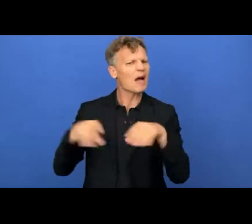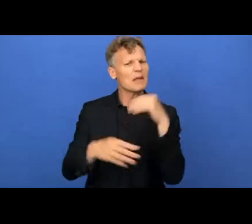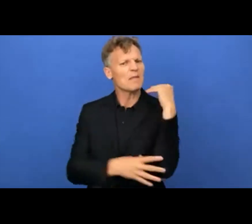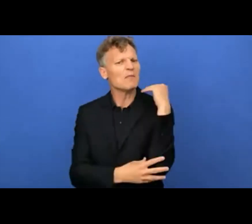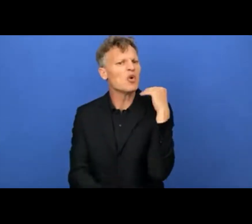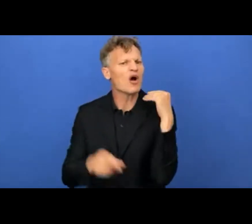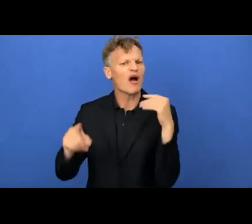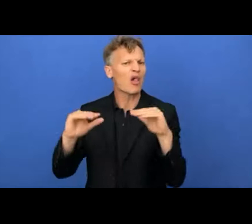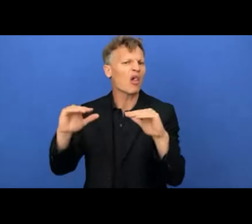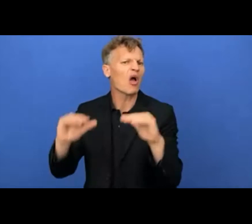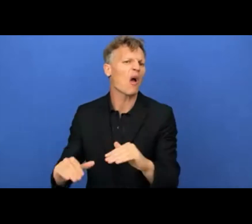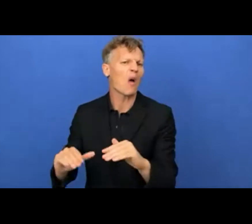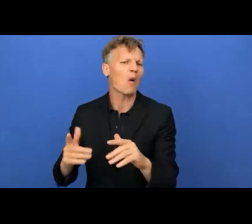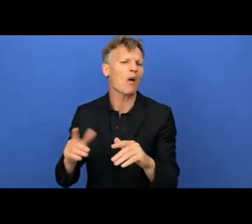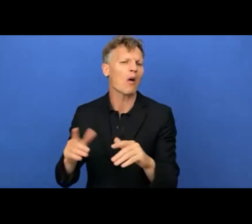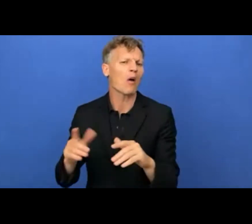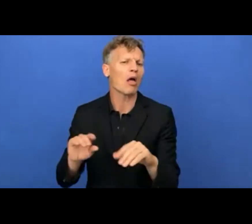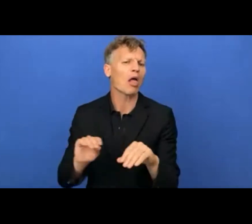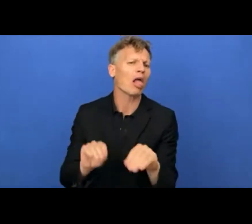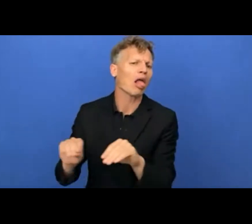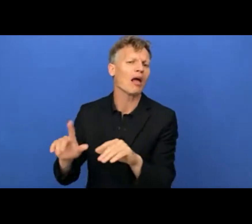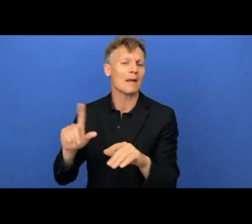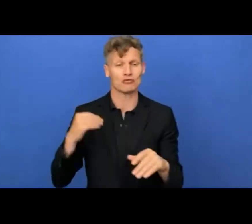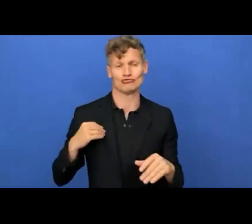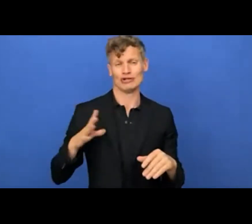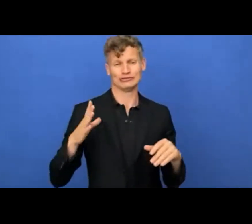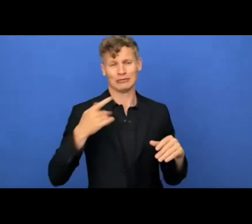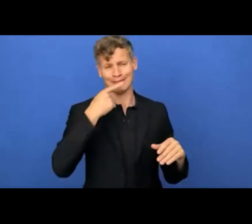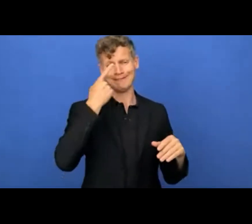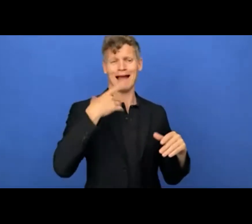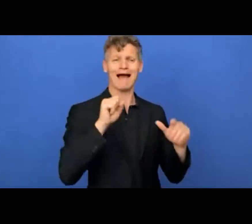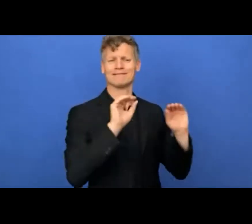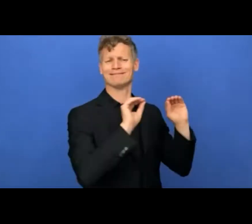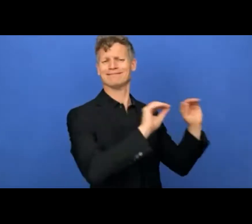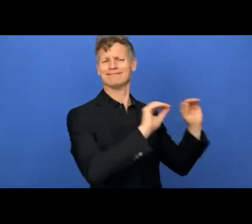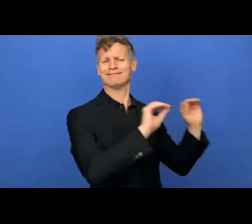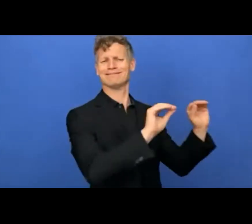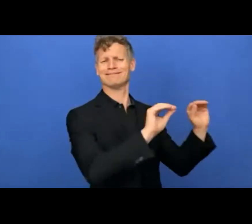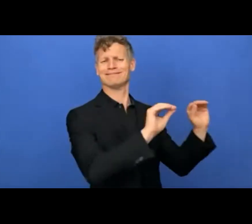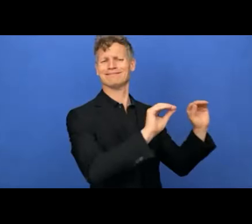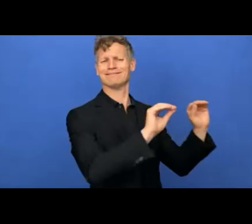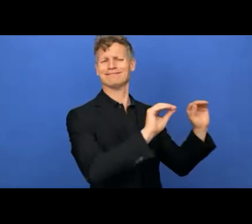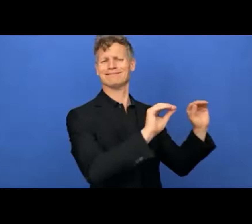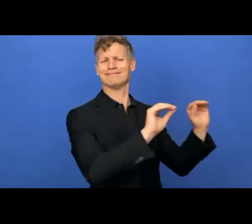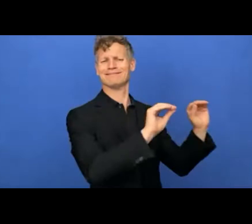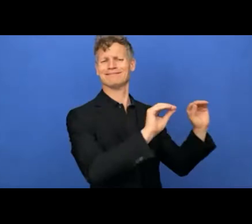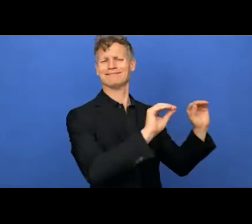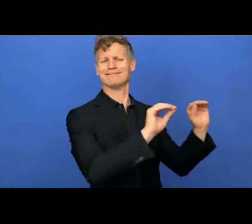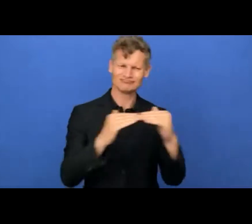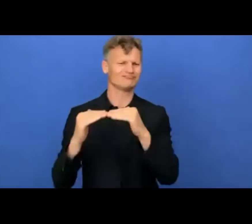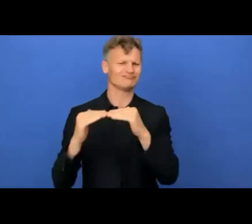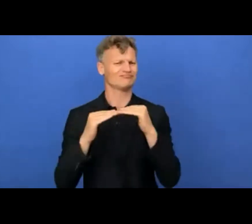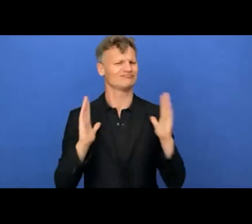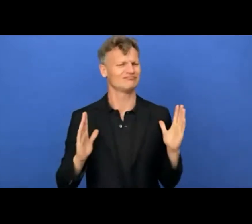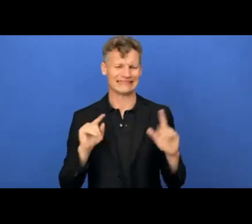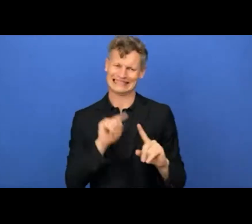enfants de familles les plus pauvres aient des services de mauvaise qualité et les enfants de familles riches aient des services de haute qualité. Voilà